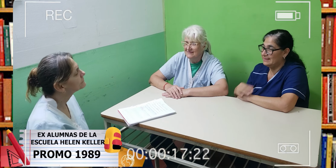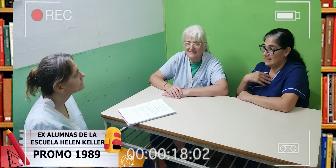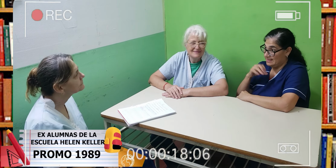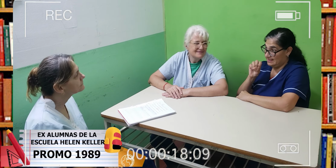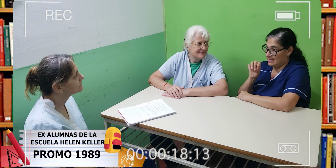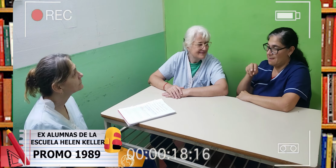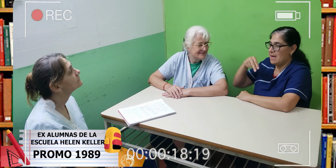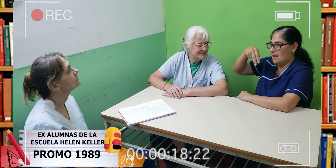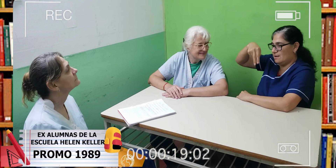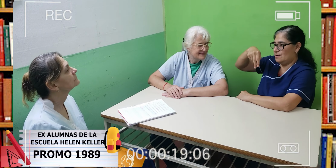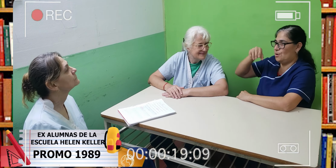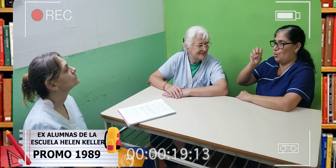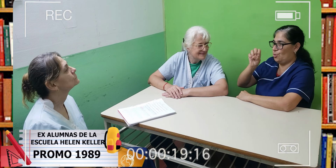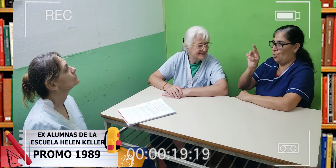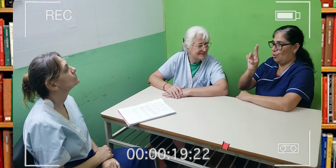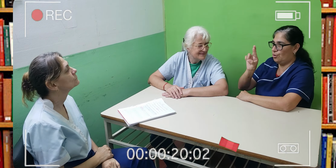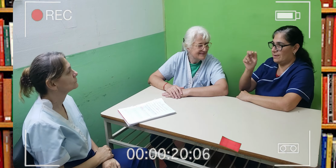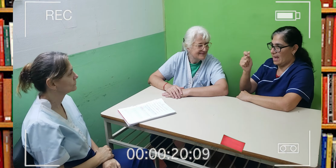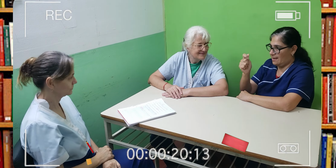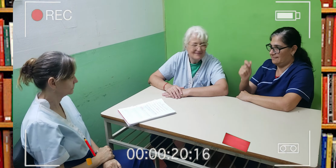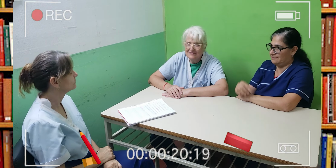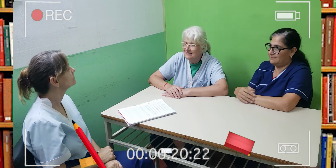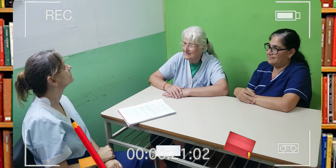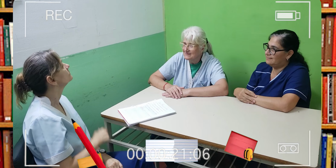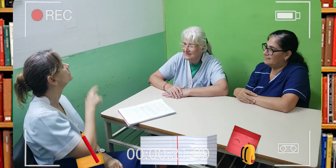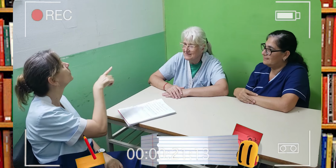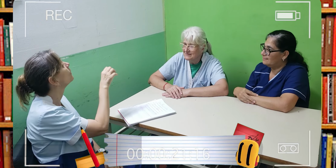¿Cómo te llamas? Yo me llamo Nora.